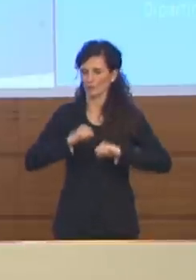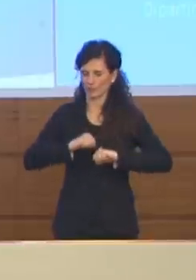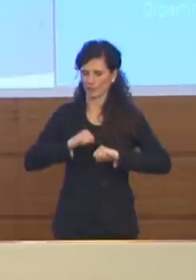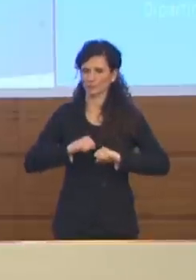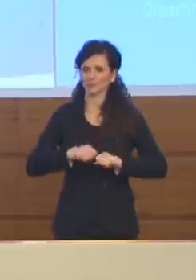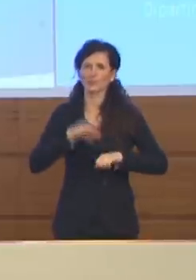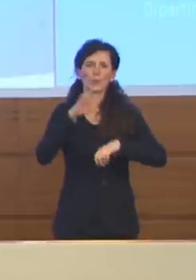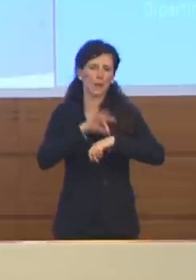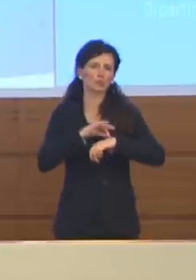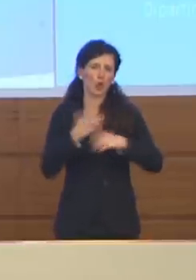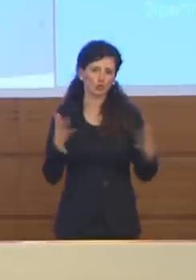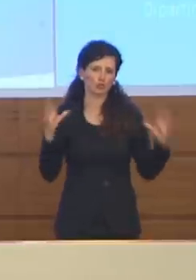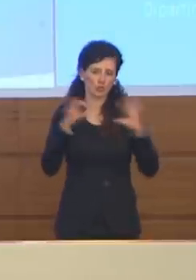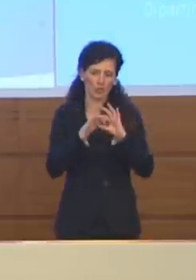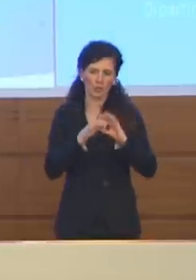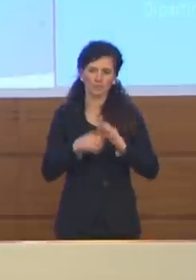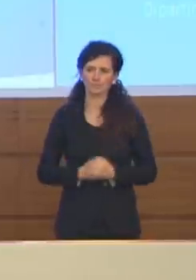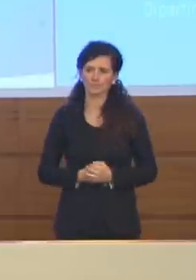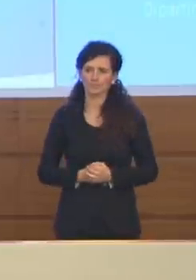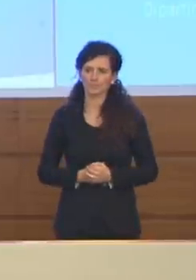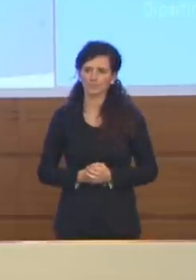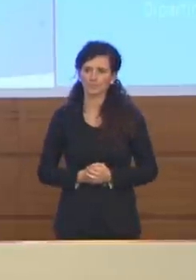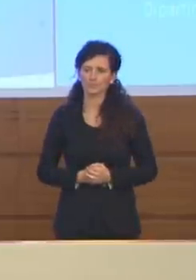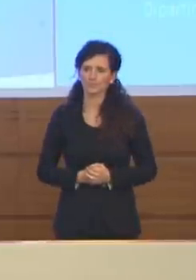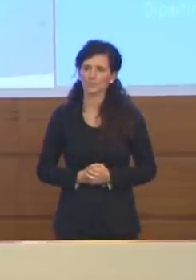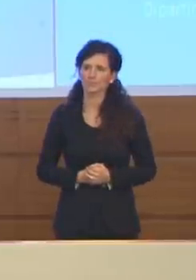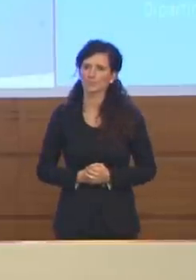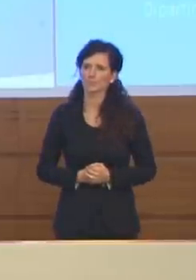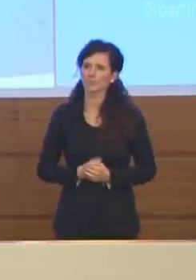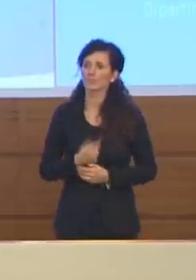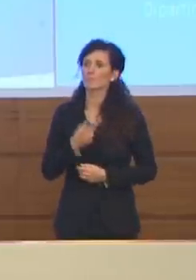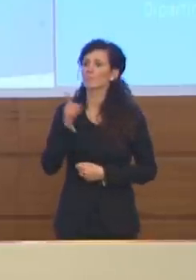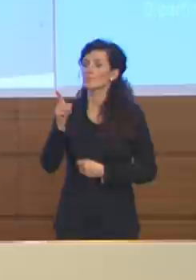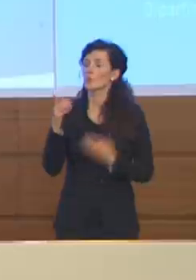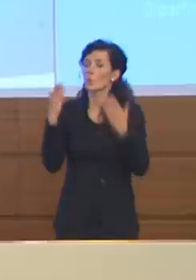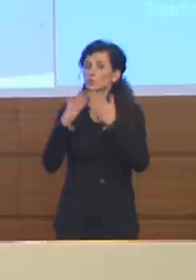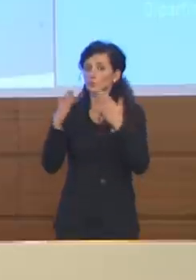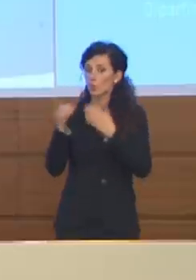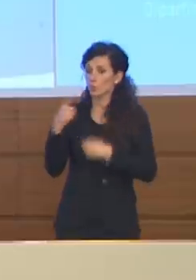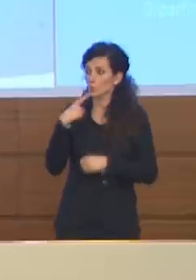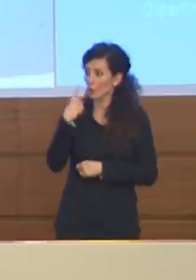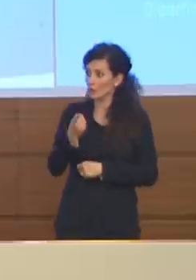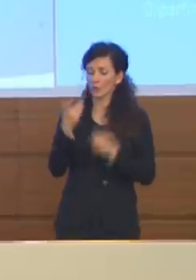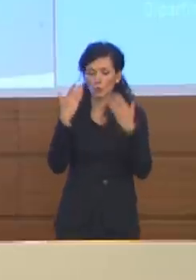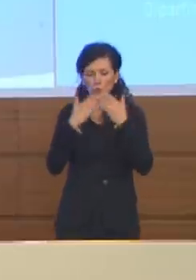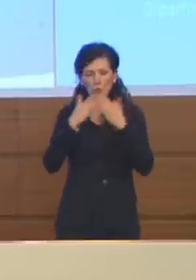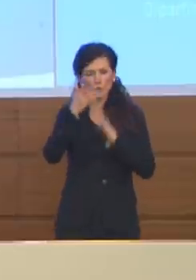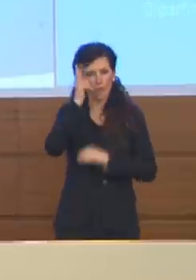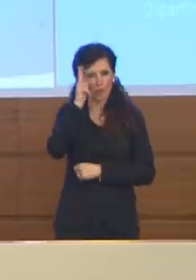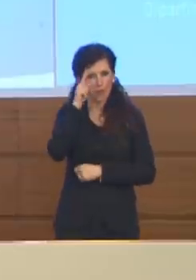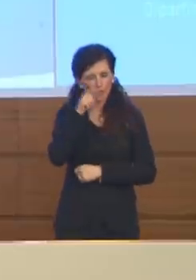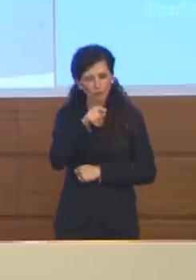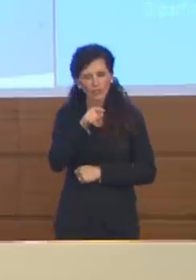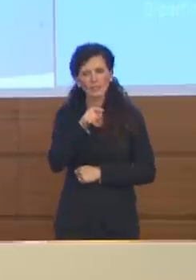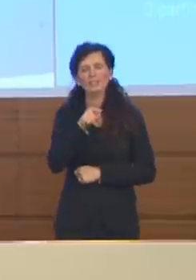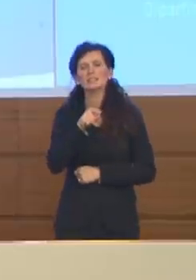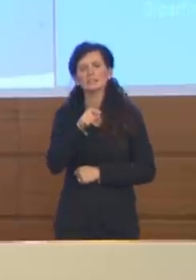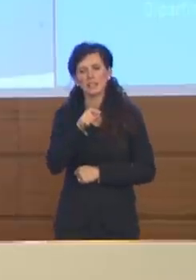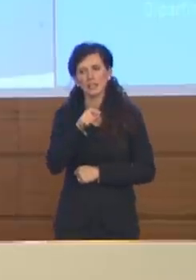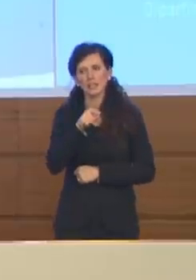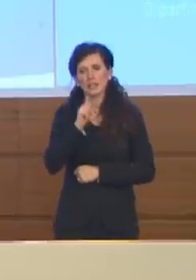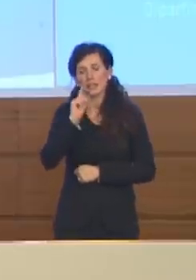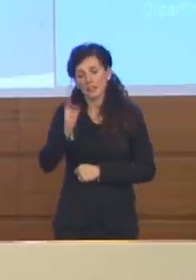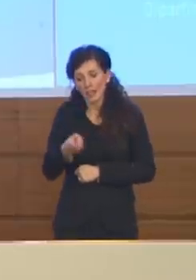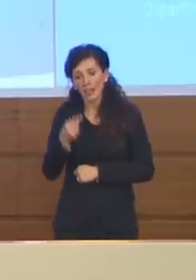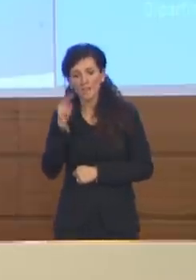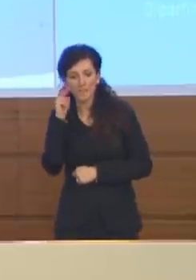prima osservazione ci farei allo studio qui ha fatta menzione andare a vedere